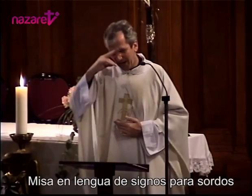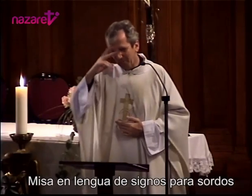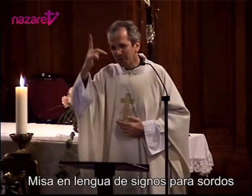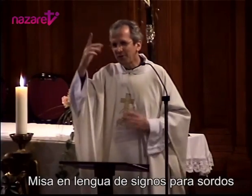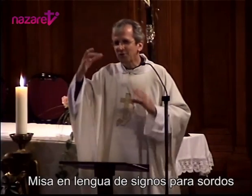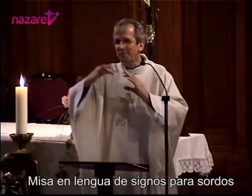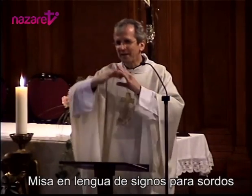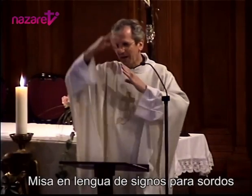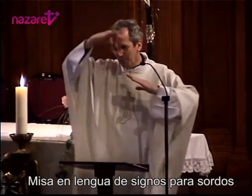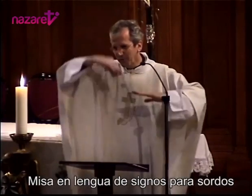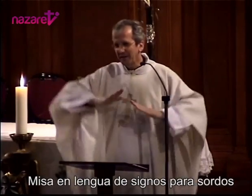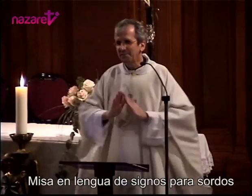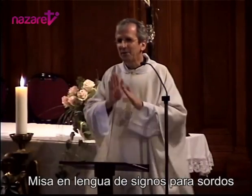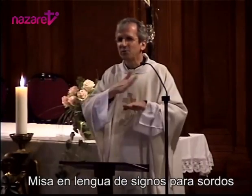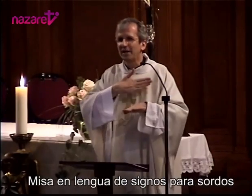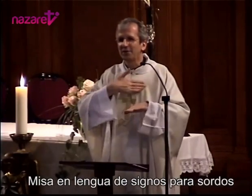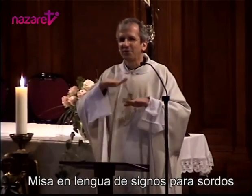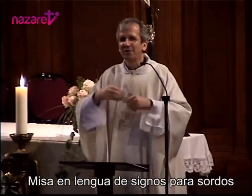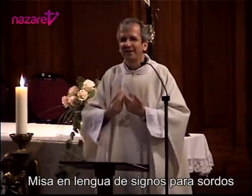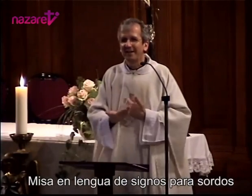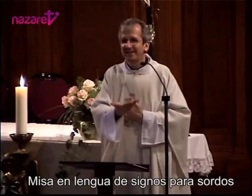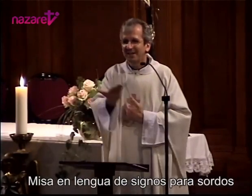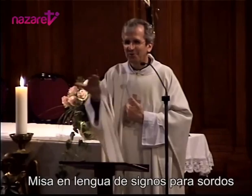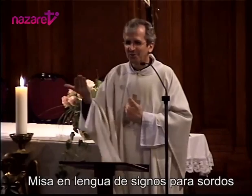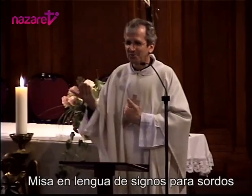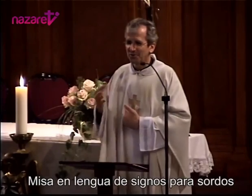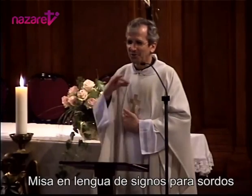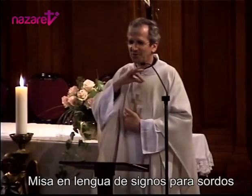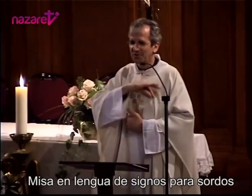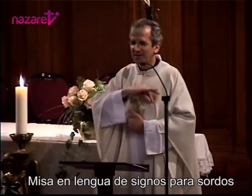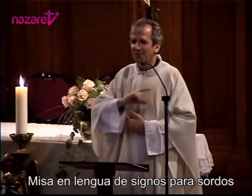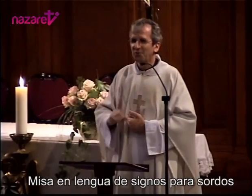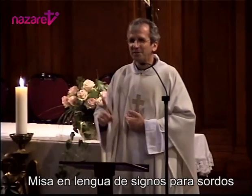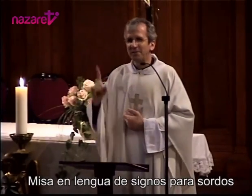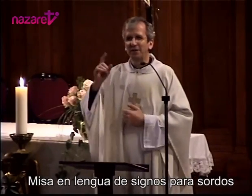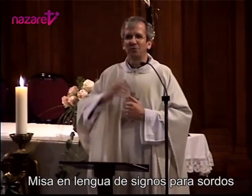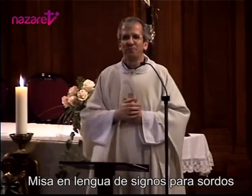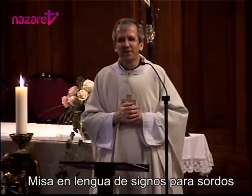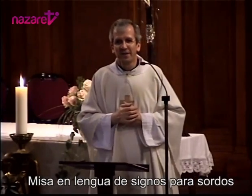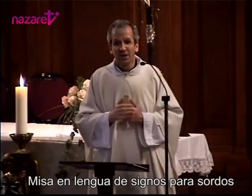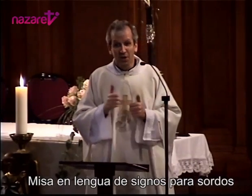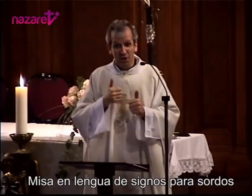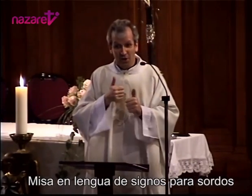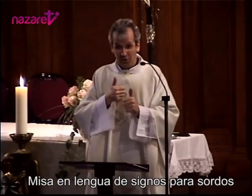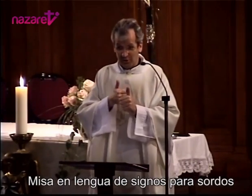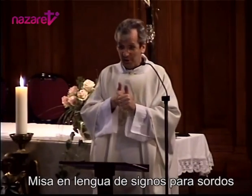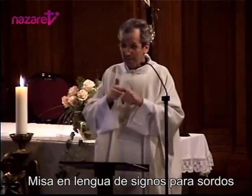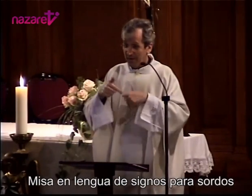amor de Dios Padre y la comunión del Espíritu Santo estén con todos vosotros y con tu espíritu. Nos acompaña hoy en